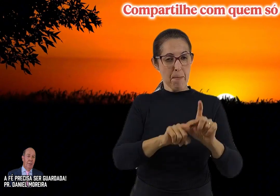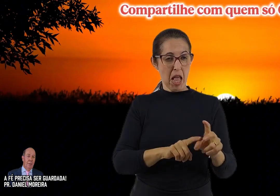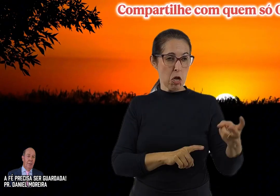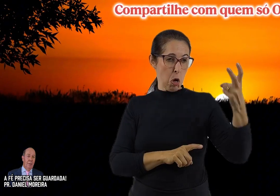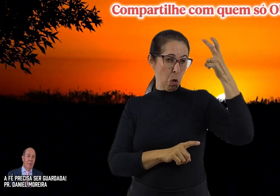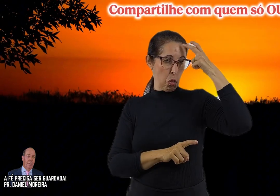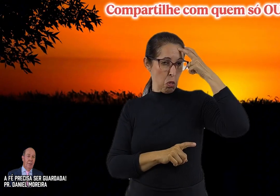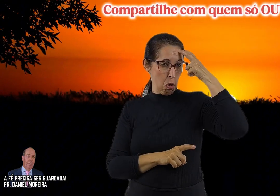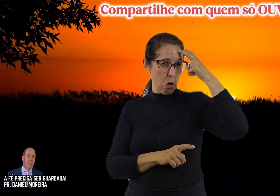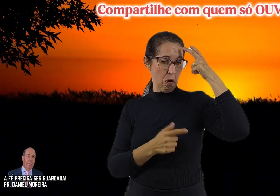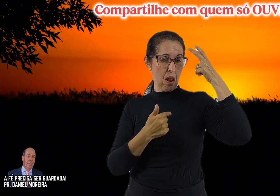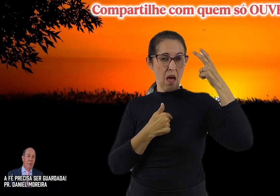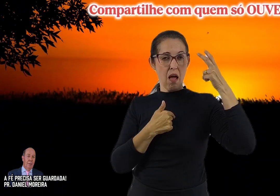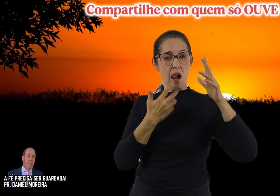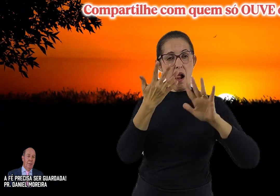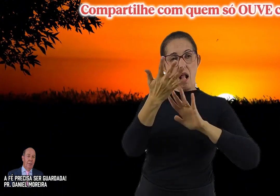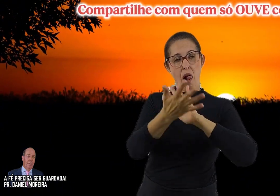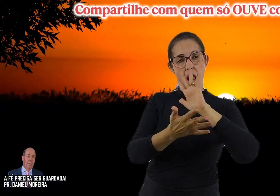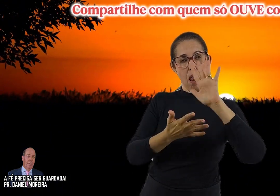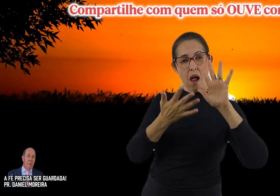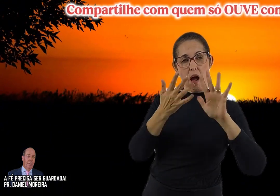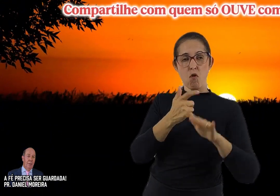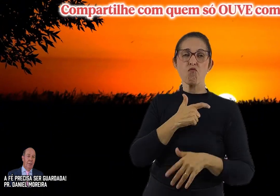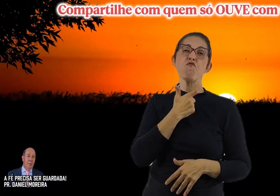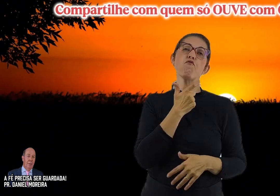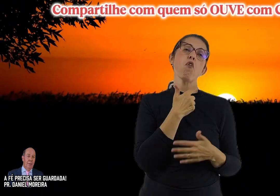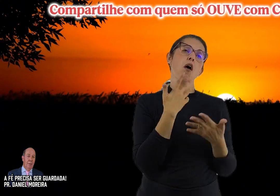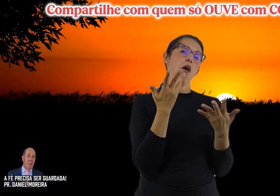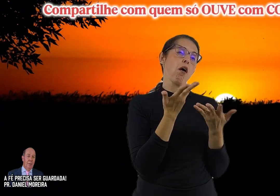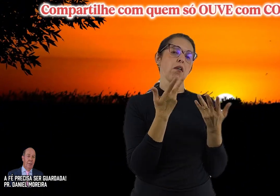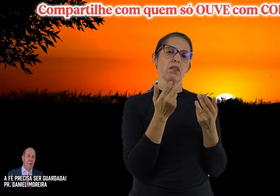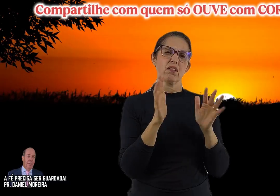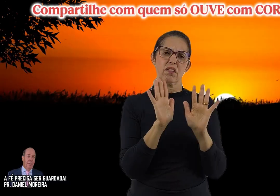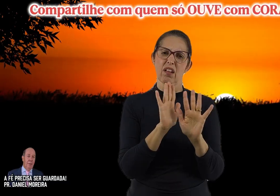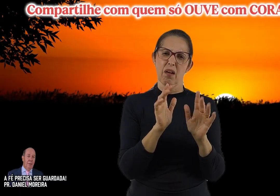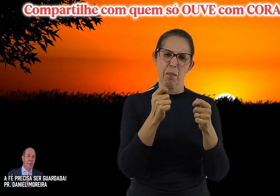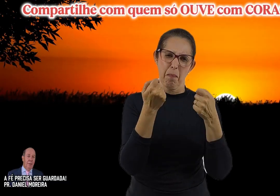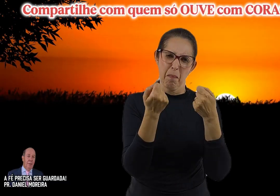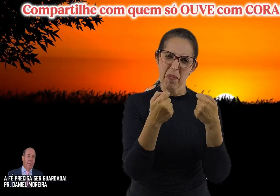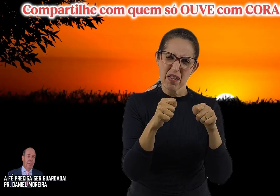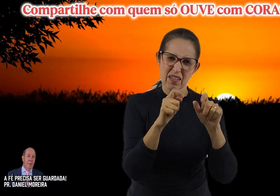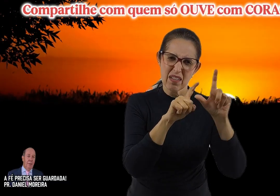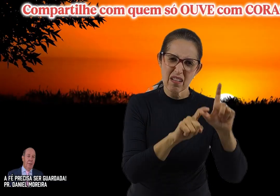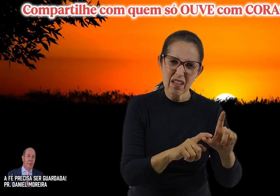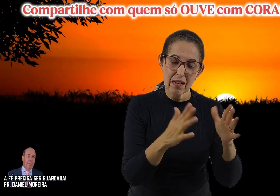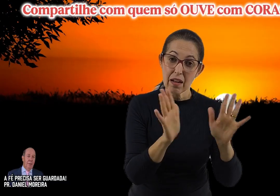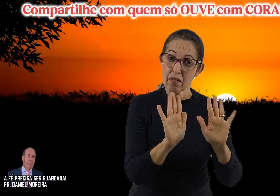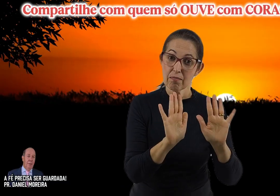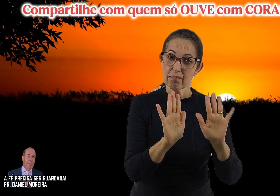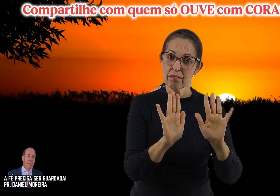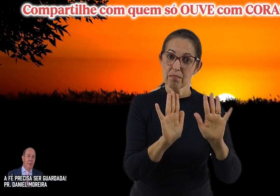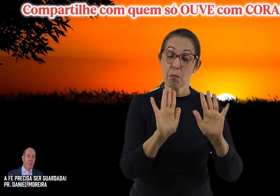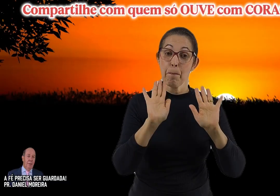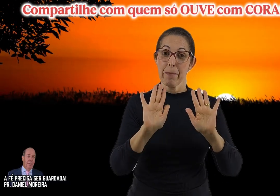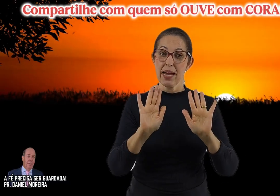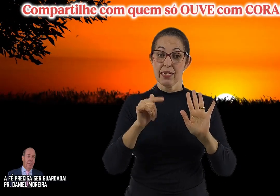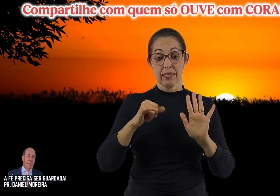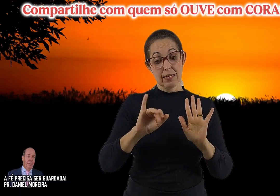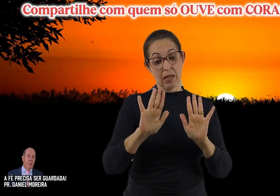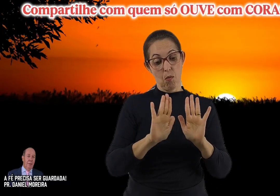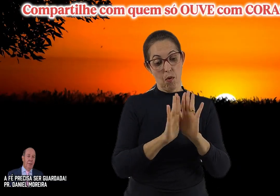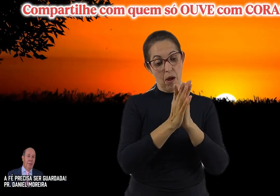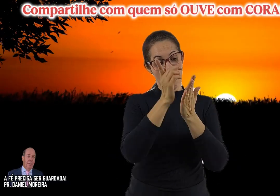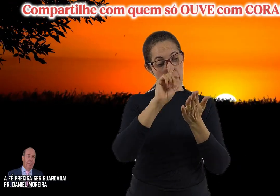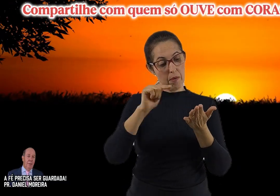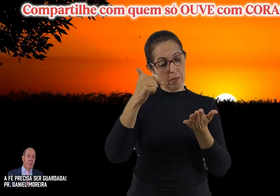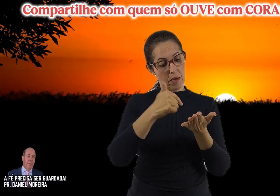intelectual e de eloquência. Isso não tem nenhum problema. Porque quando eu leio a Bíblia, eu leio e vejo